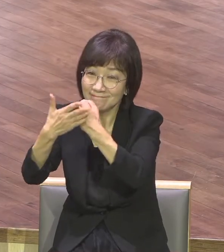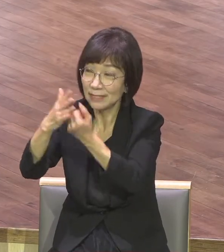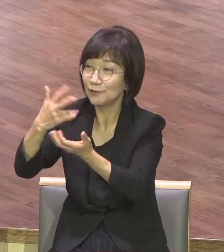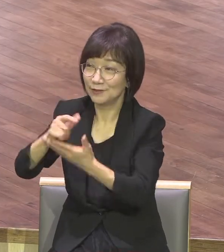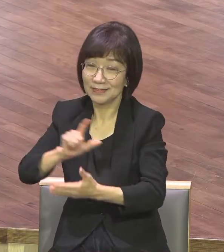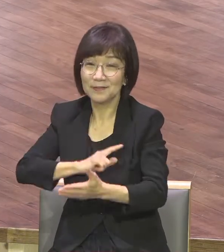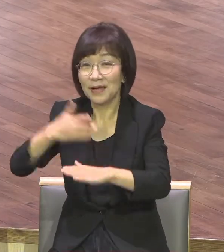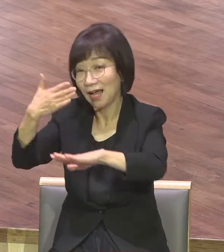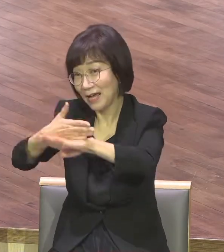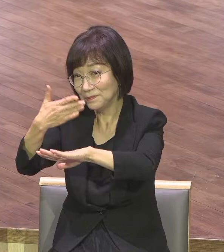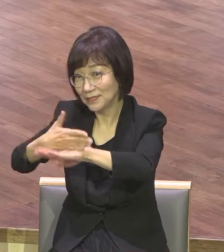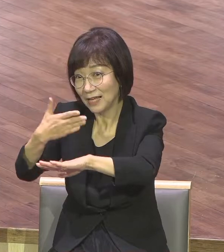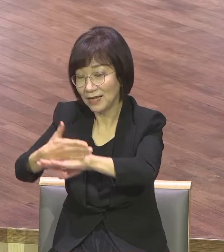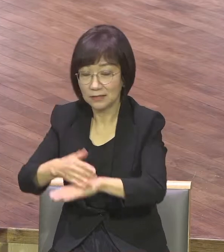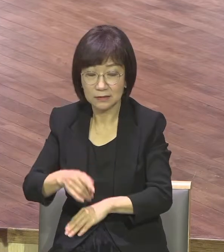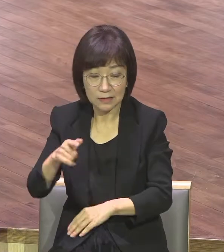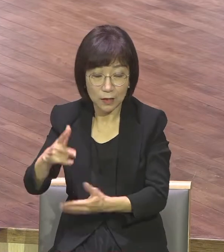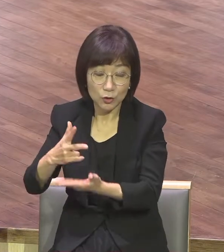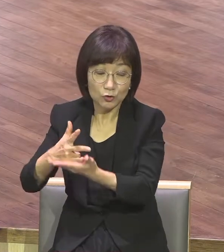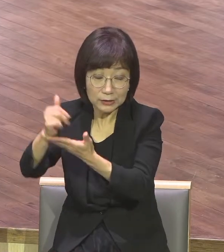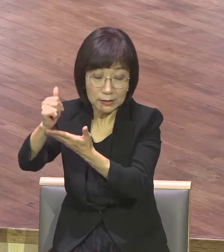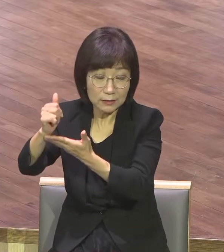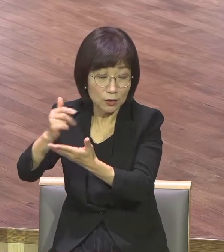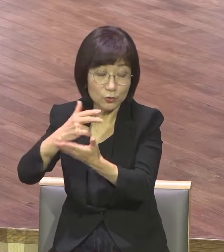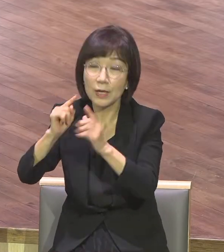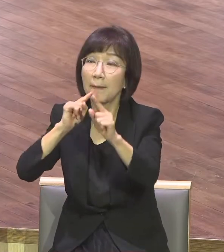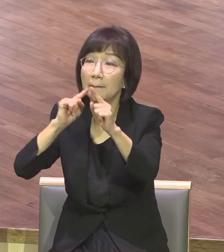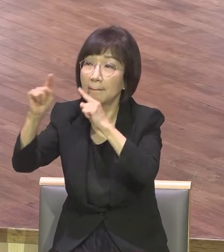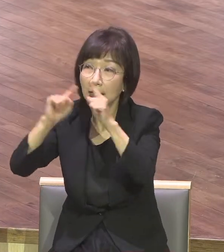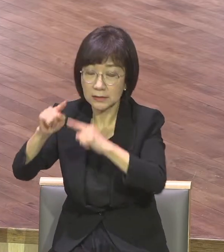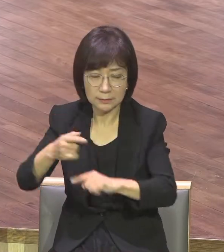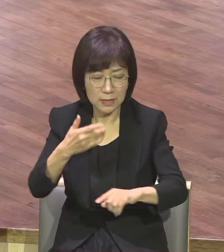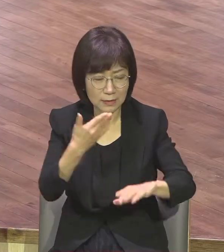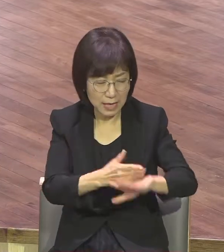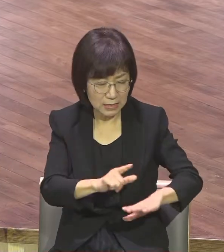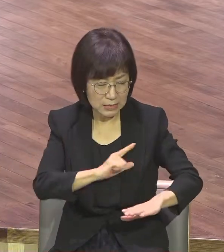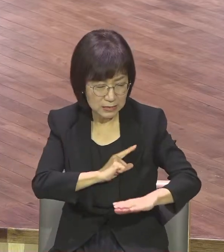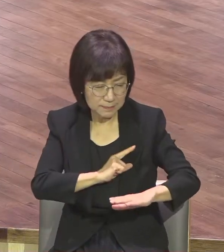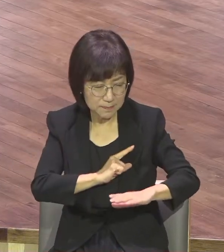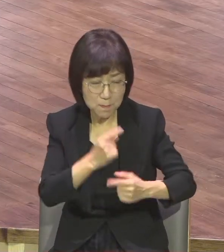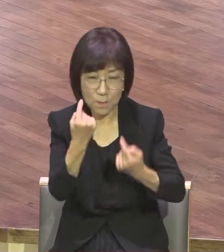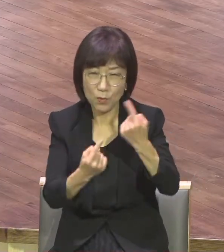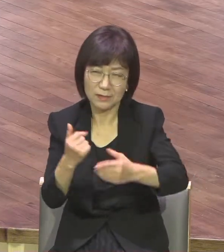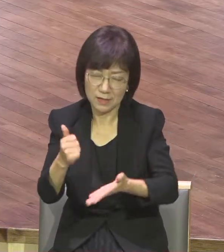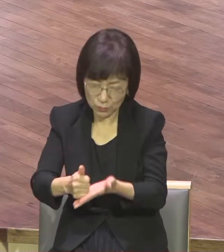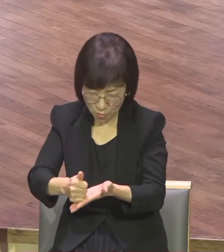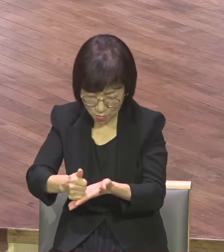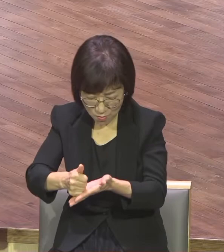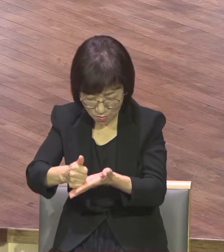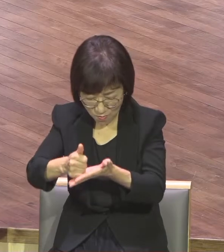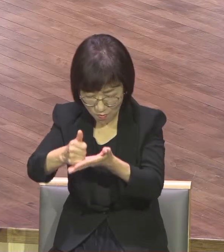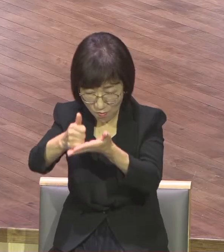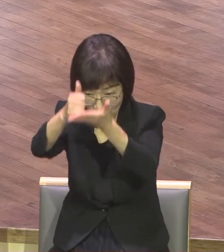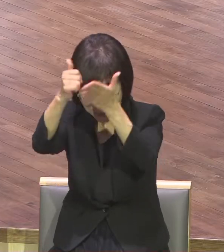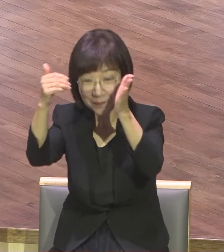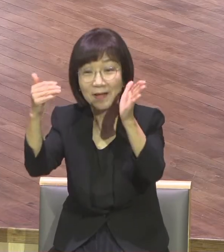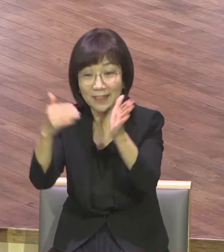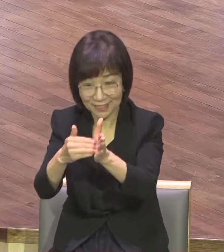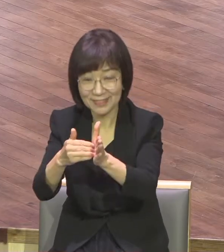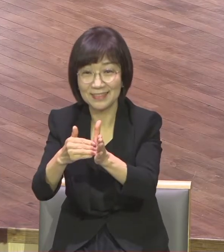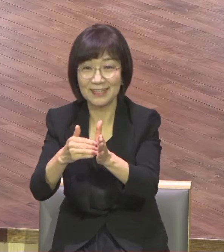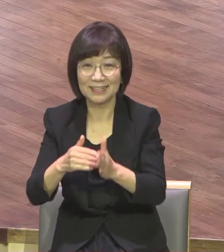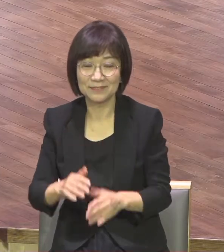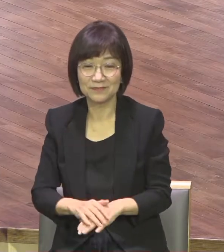이름에 감사하리니 이는 주께서 주의 말씀을 주의 모든 이름보다 높게 하셨음이라.